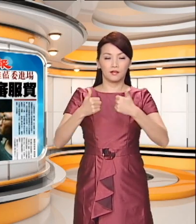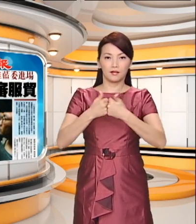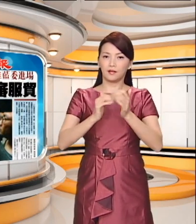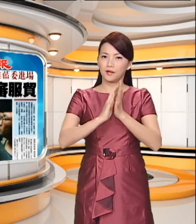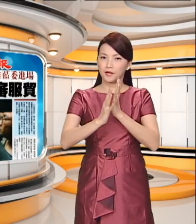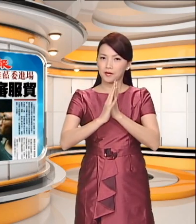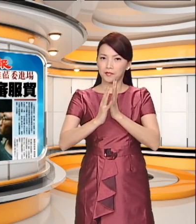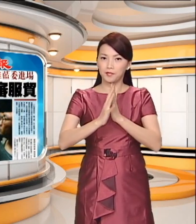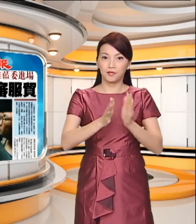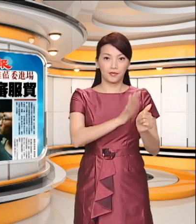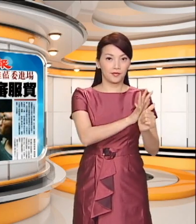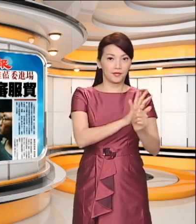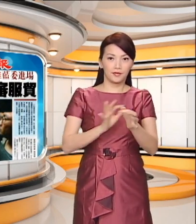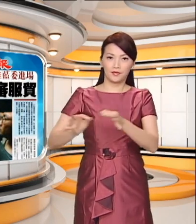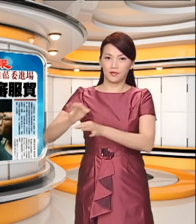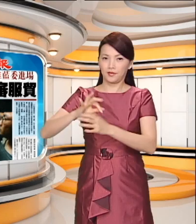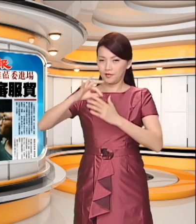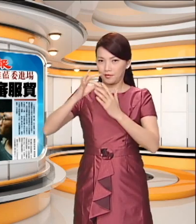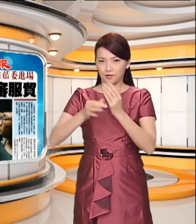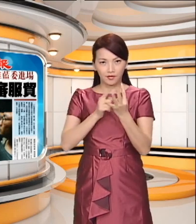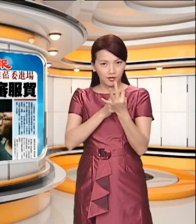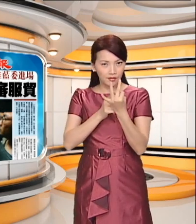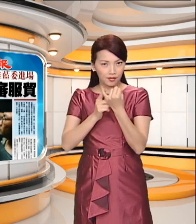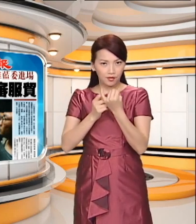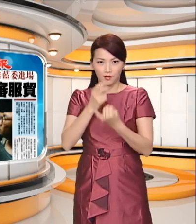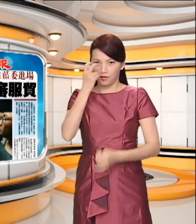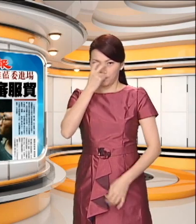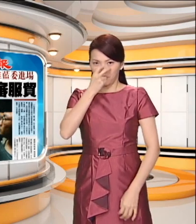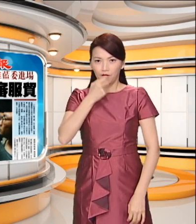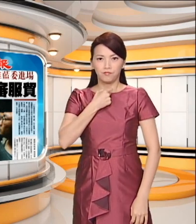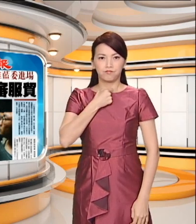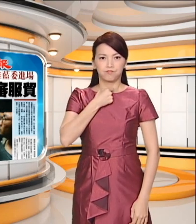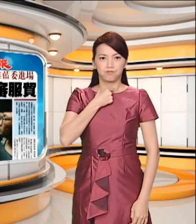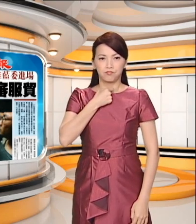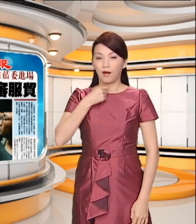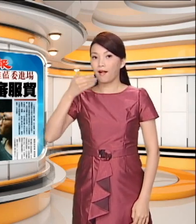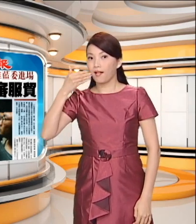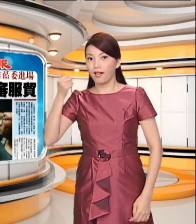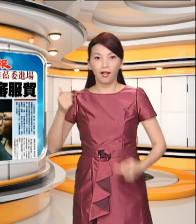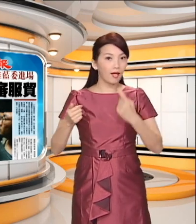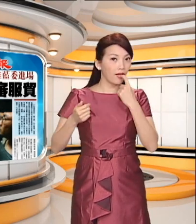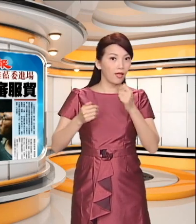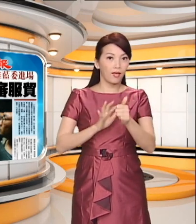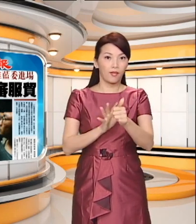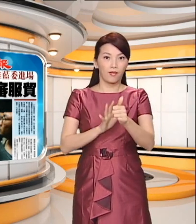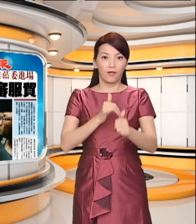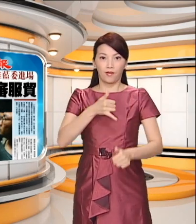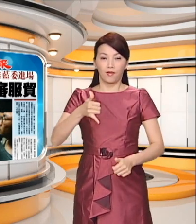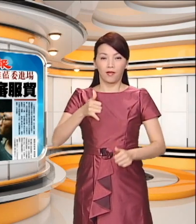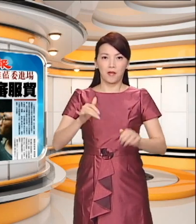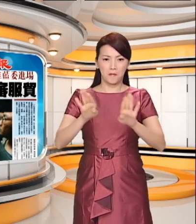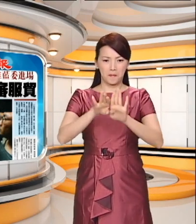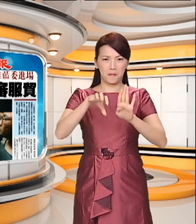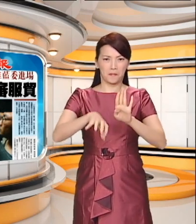政委员会排定再审查服贸协议，蓝绿委员在门口推挤，开不成会。